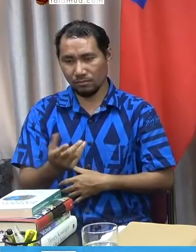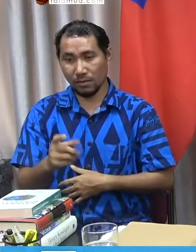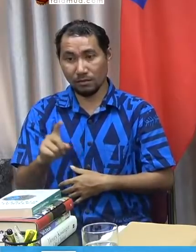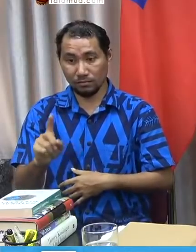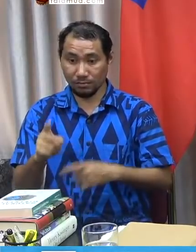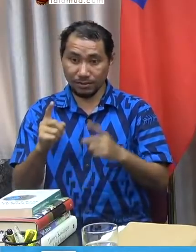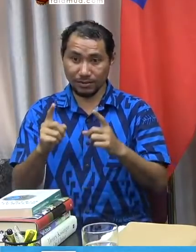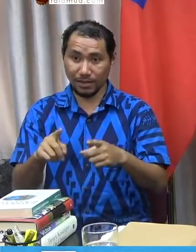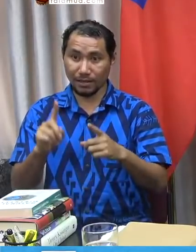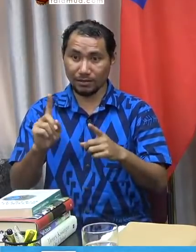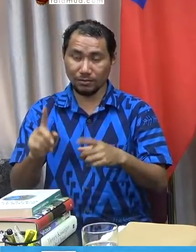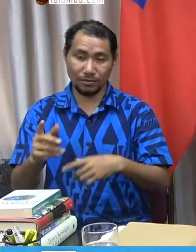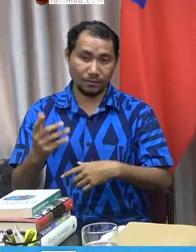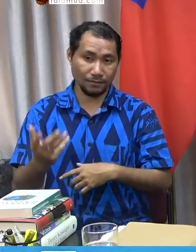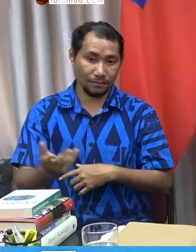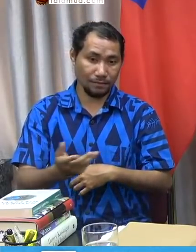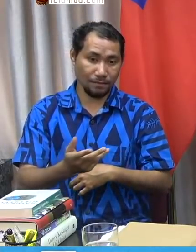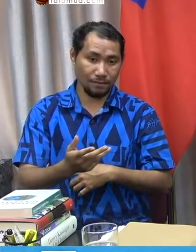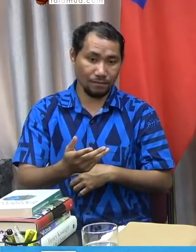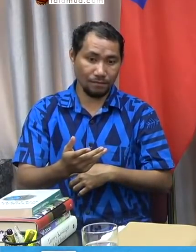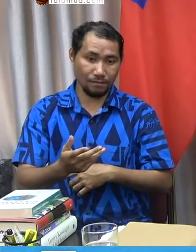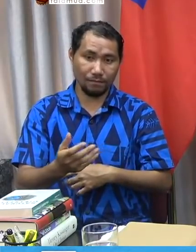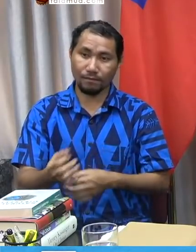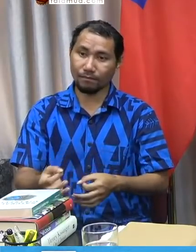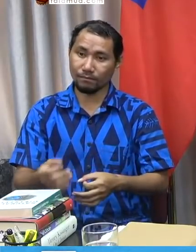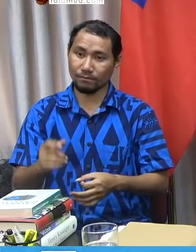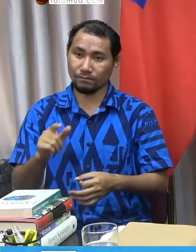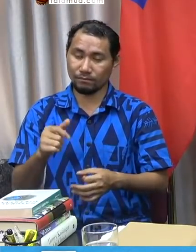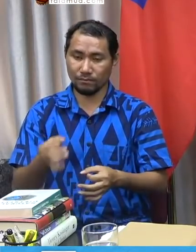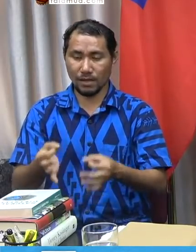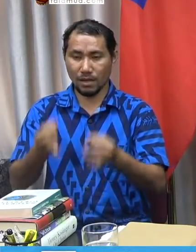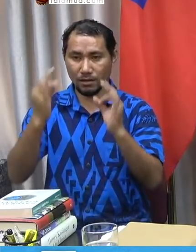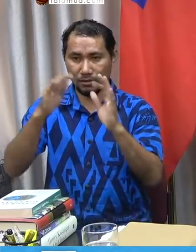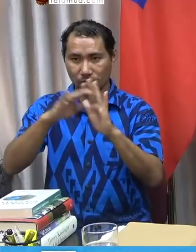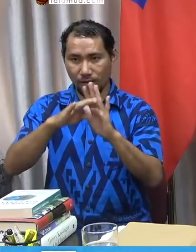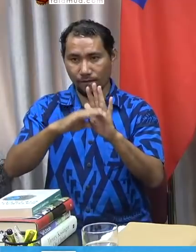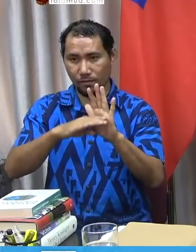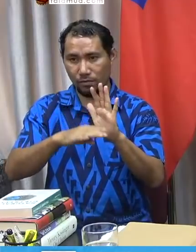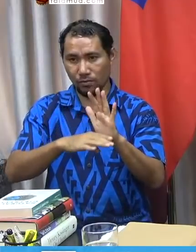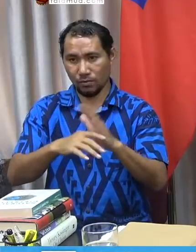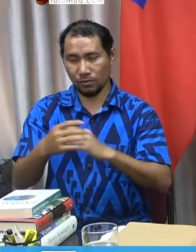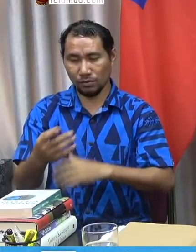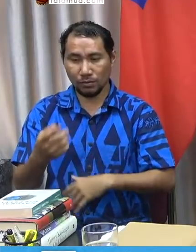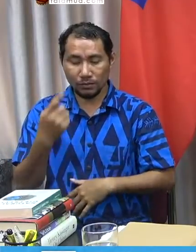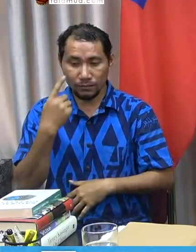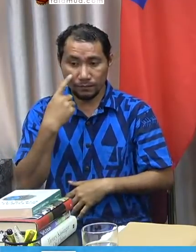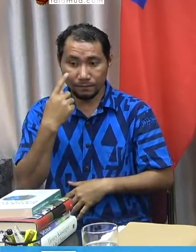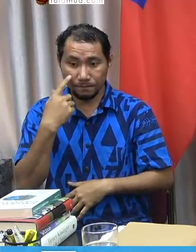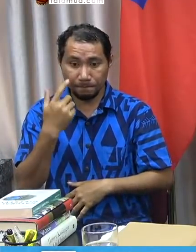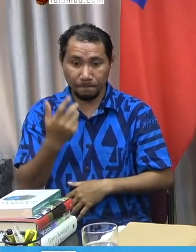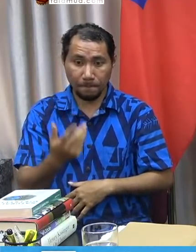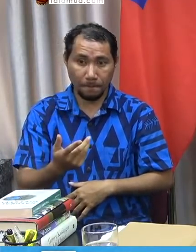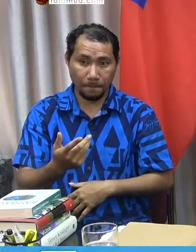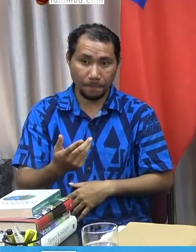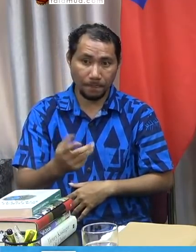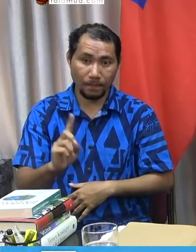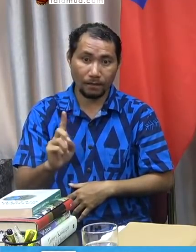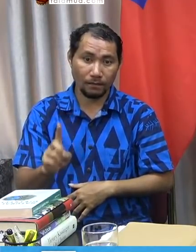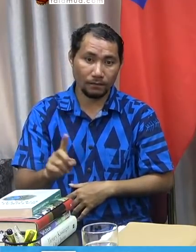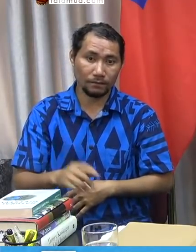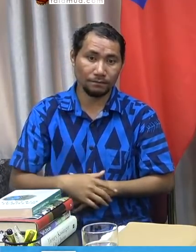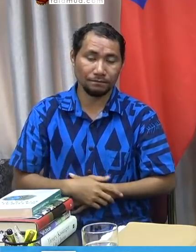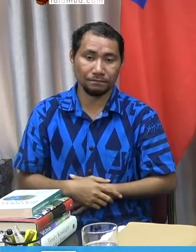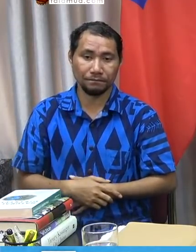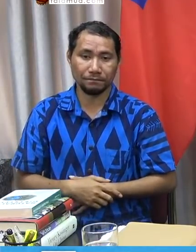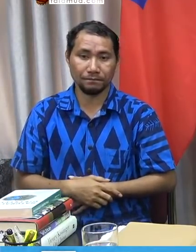mai i le tūlanga lea o le ai o se tūlafona ia o pēla i le mai tau atu o le lava ua